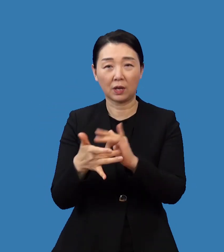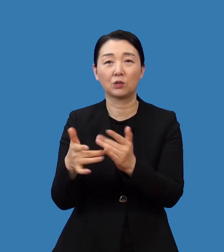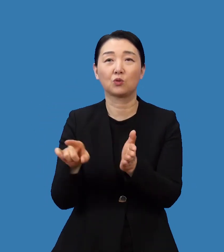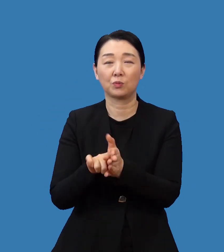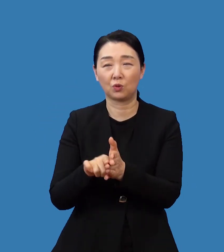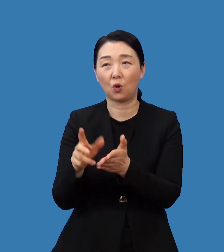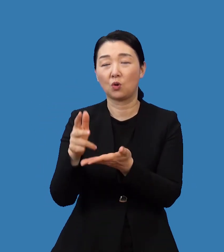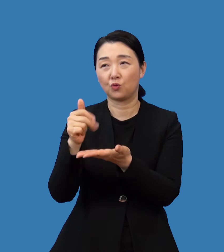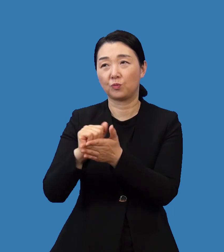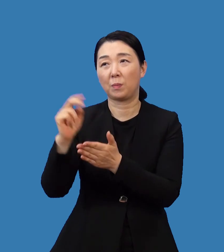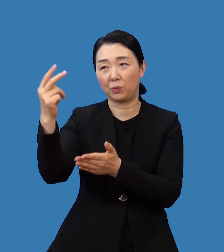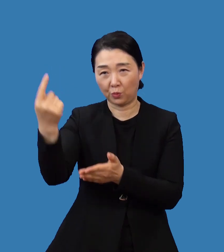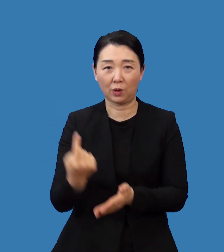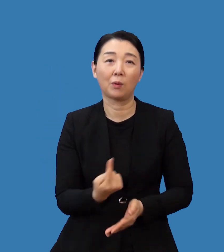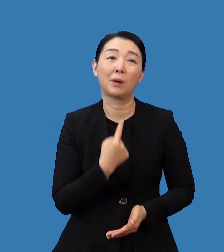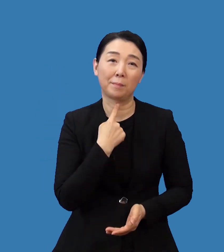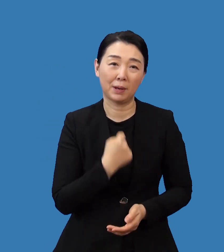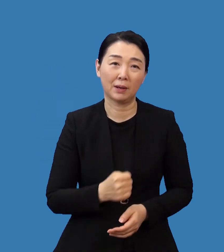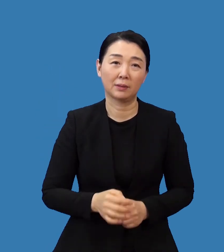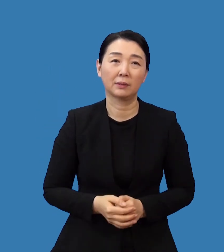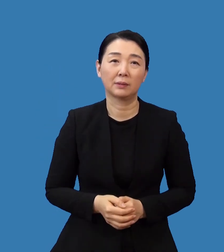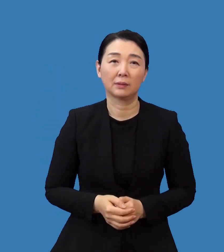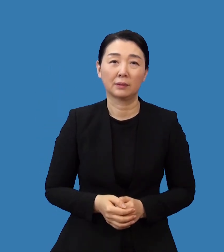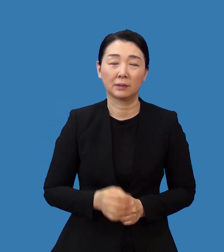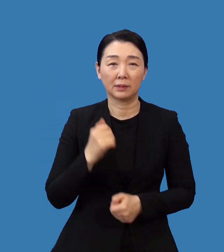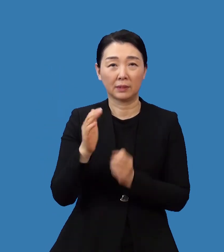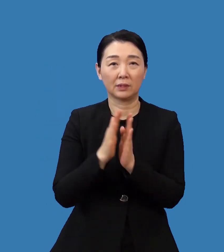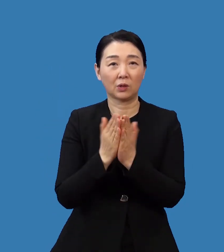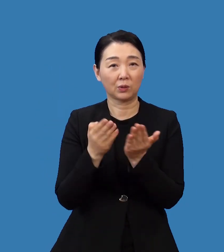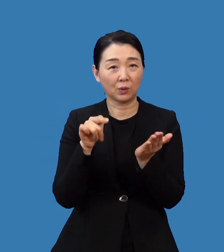주님 앞에 돌아옵니다. 이 성경이